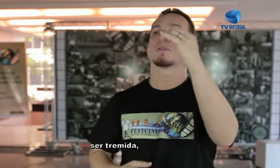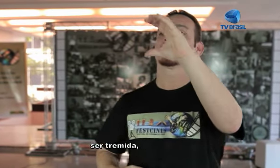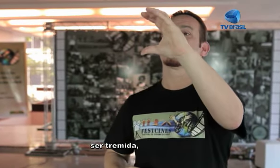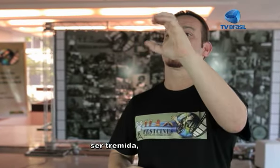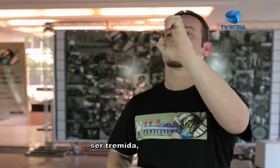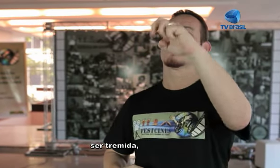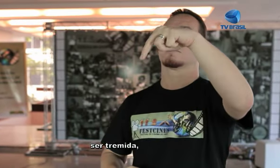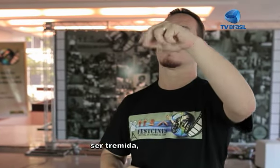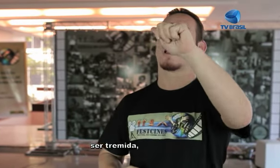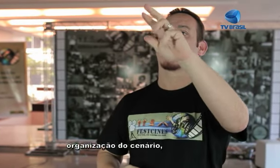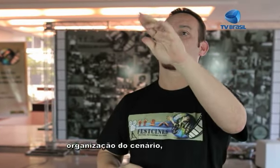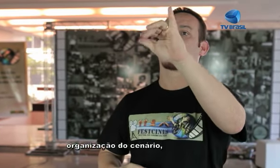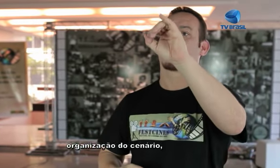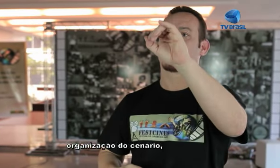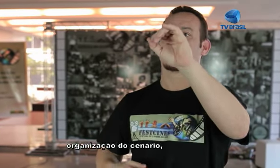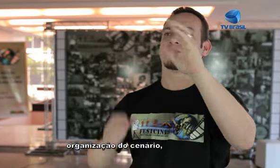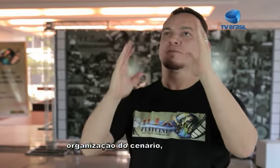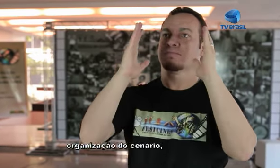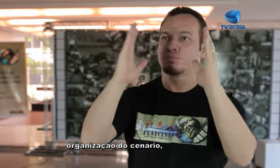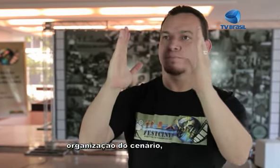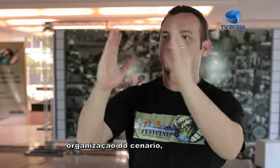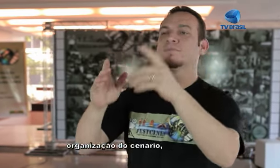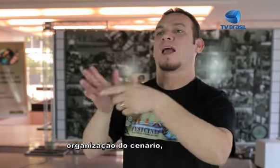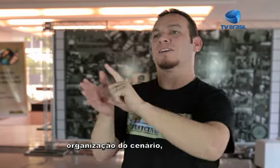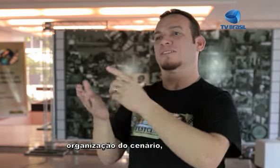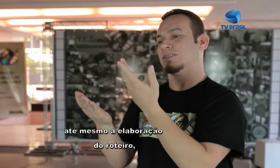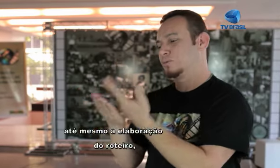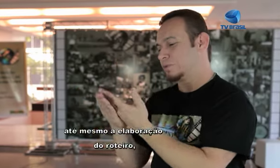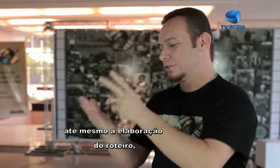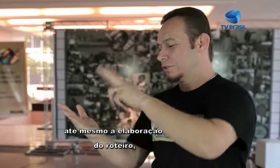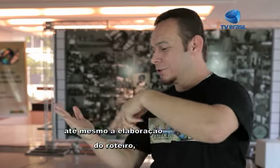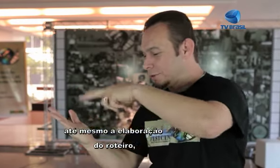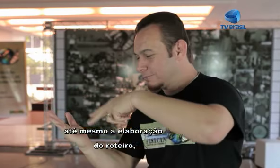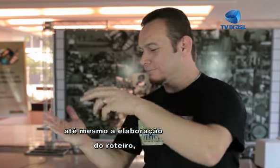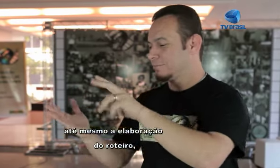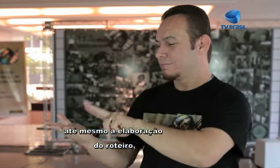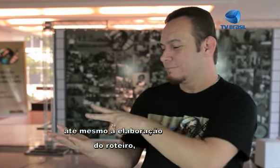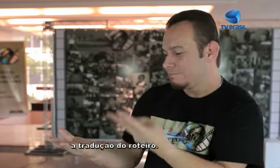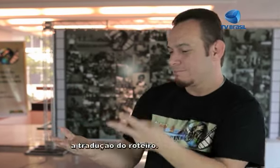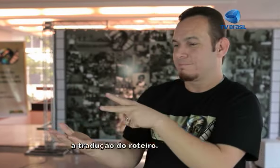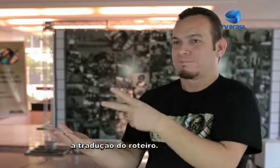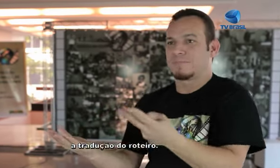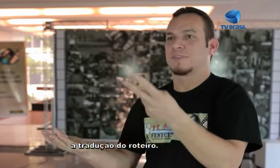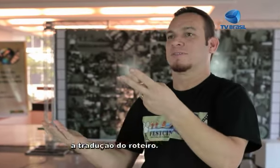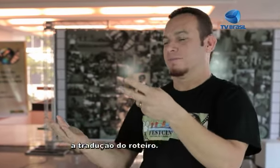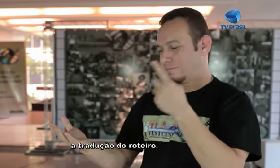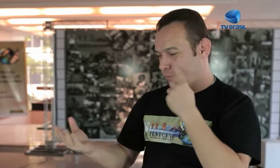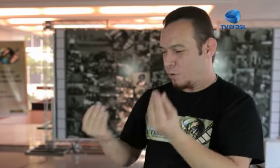tremida, organização do cenário, até mesmo a elaboração do roteiro, a tradução do roteiro.